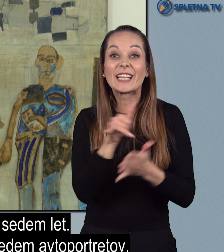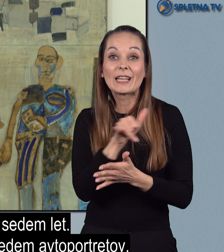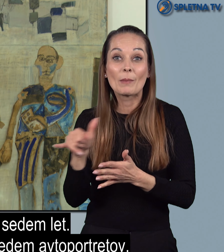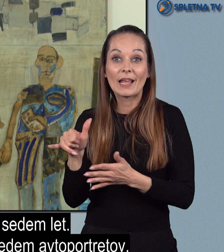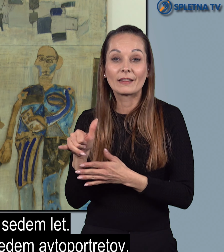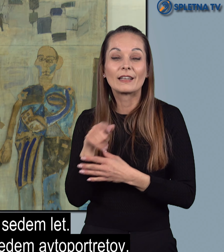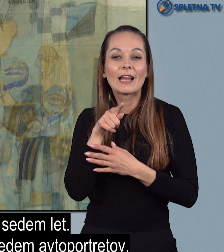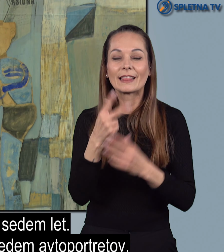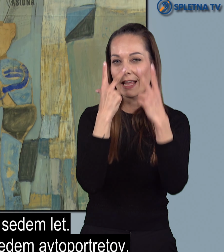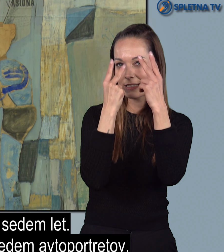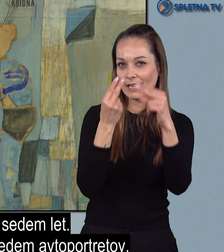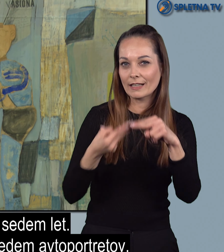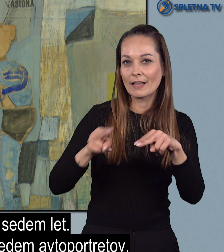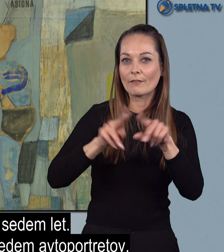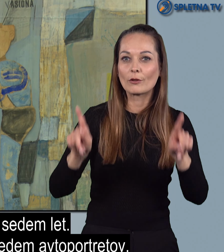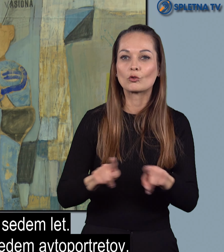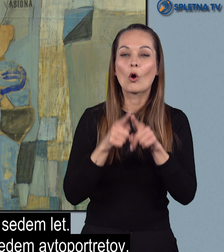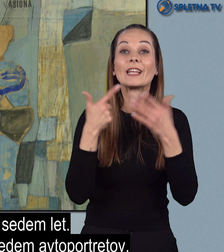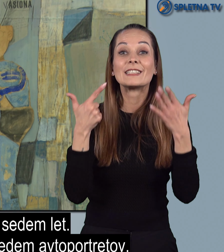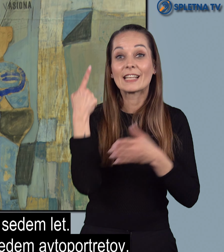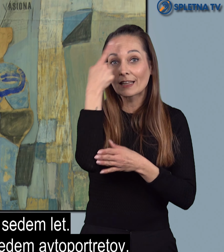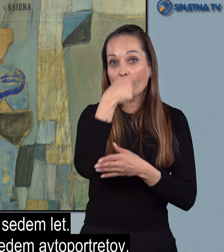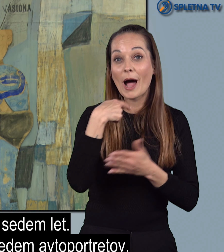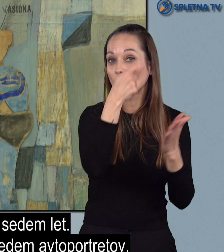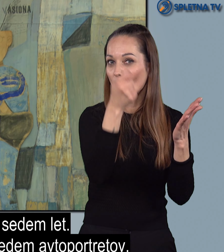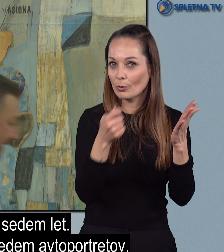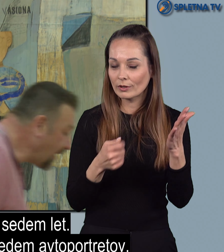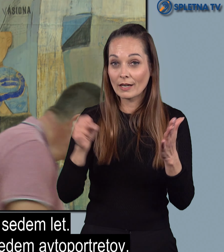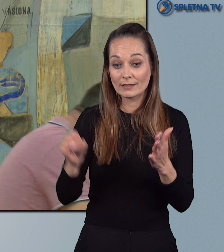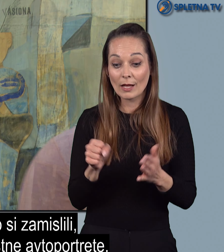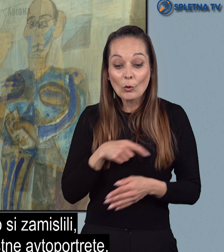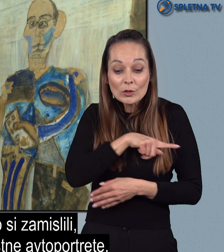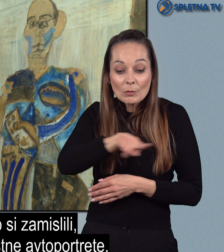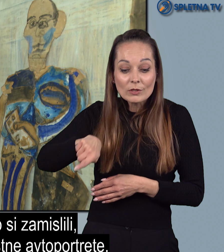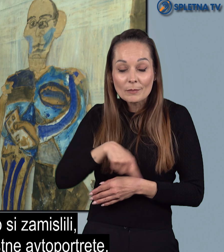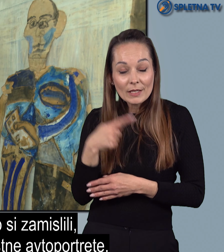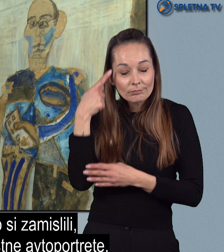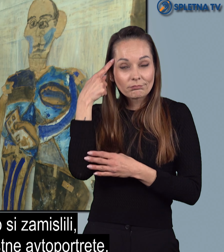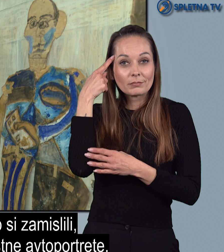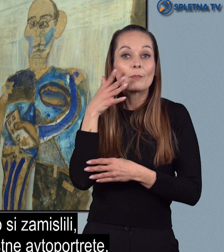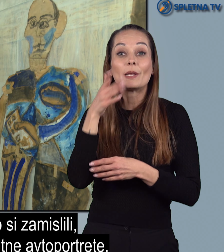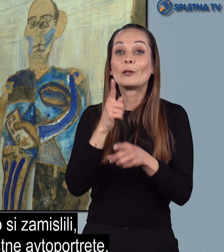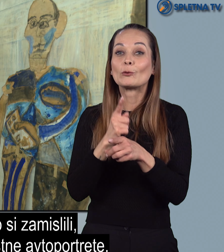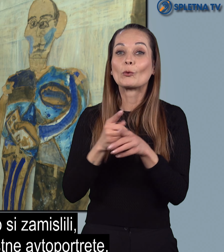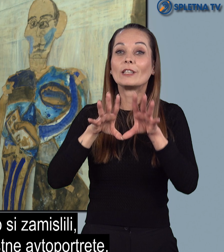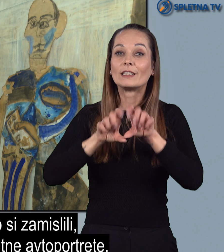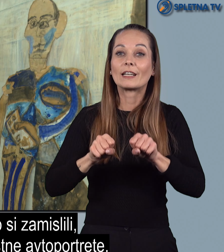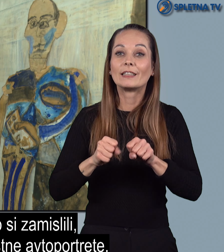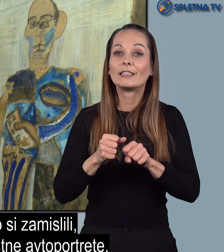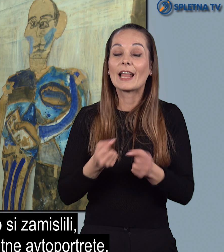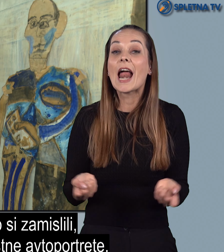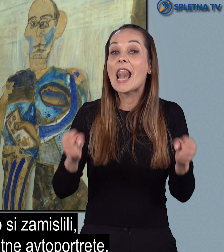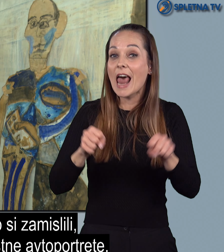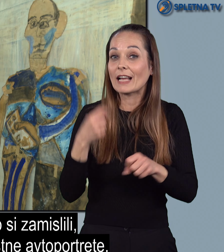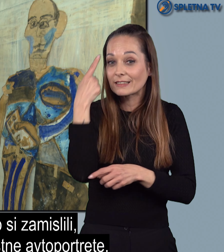let in na njej je več kot 7 avtoportretov. In zato smo si mi nekako zamislili, da bi naredili tudi mi